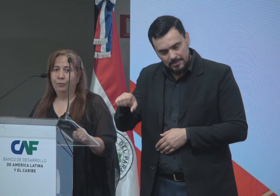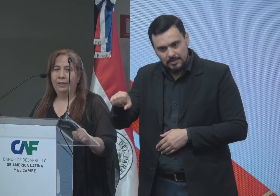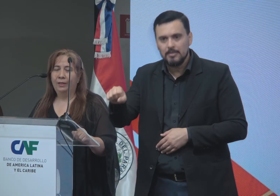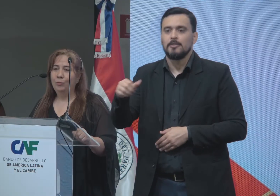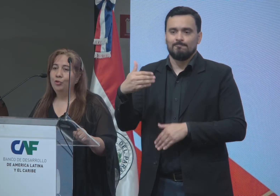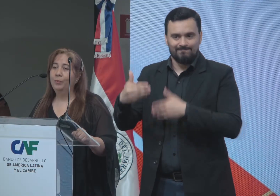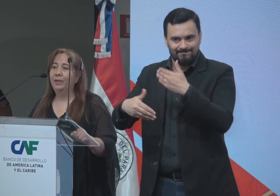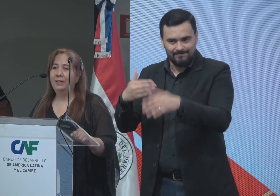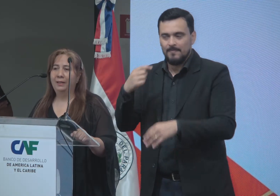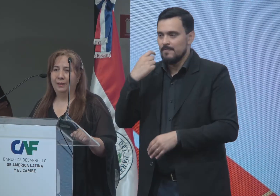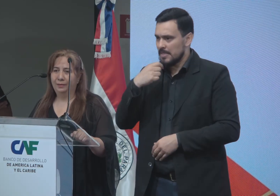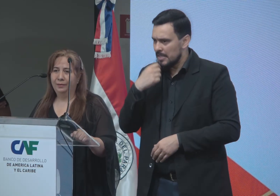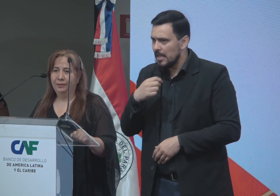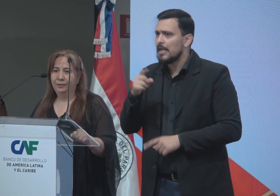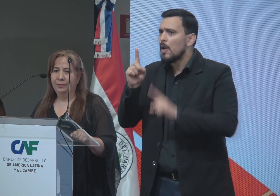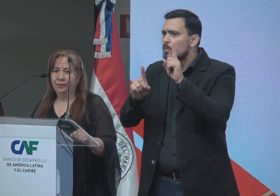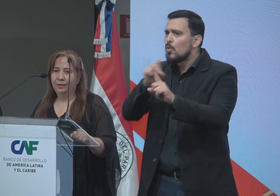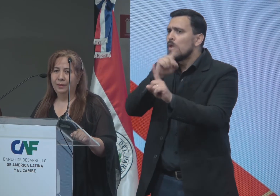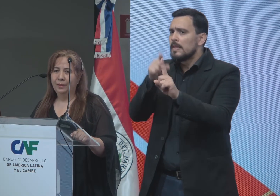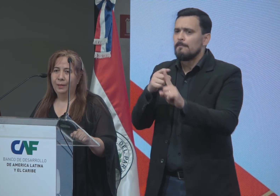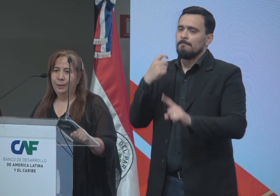nos falta mucho para llegar,